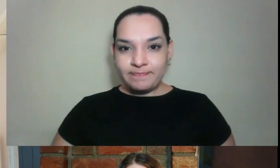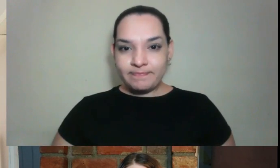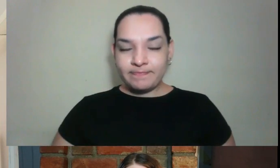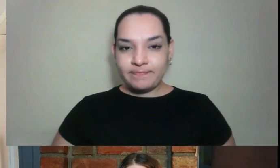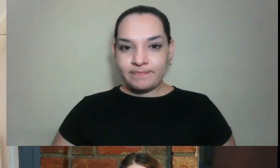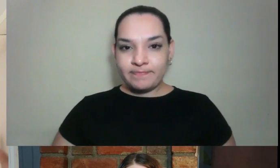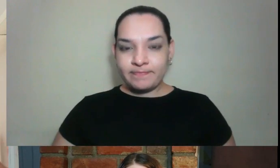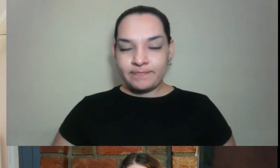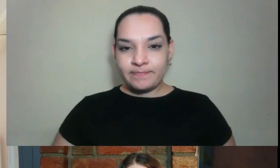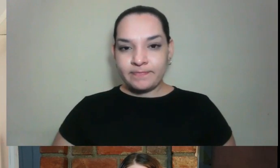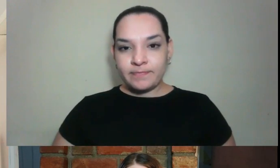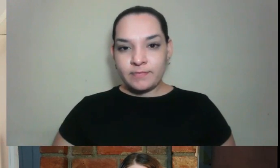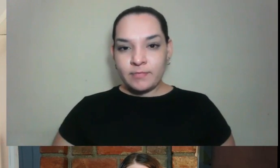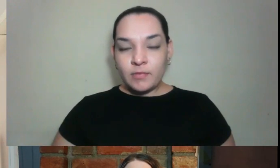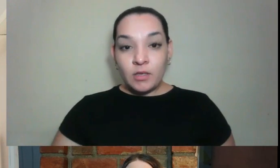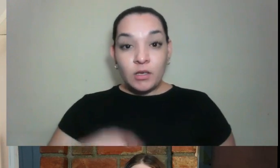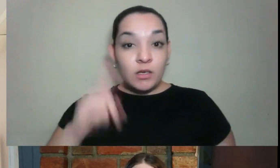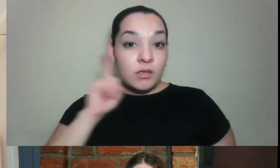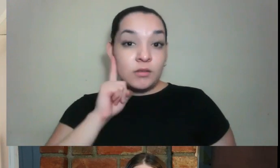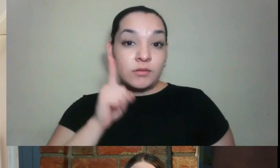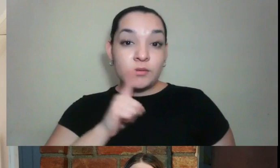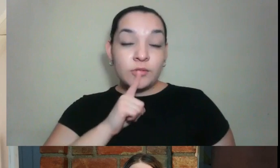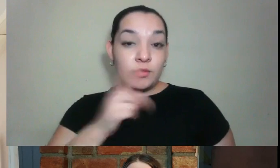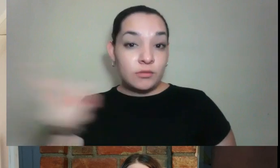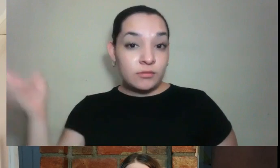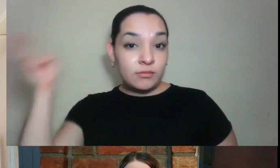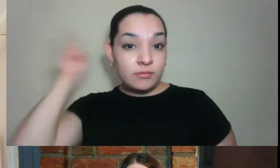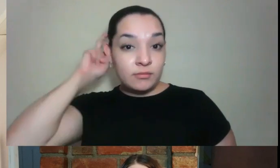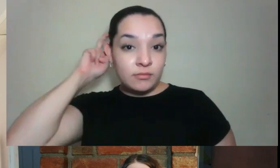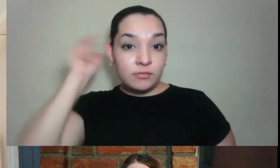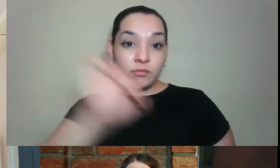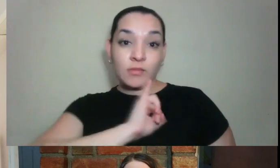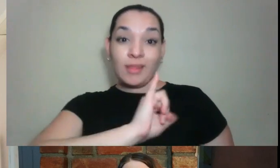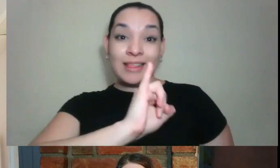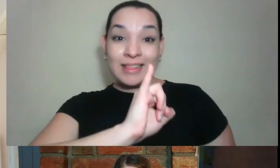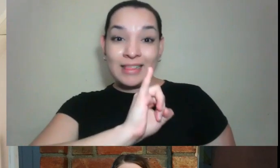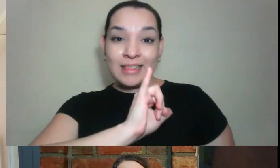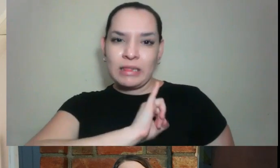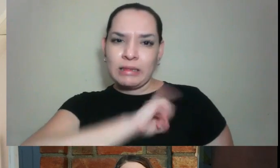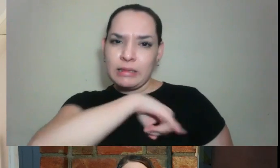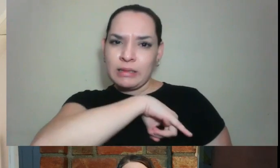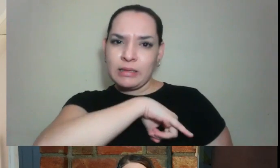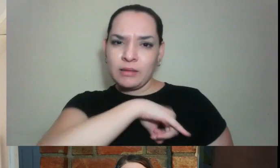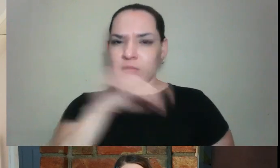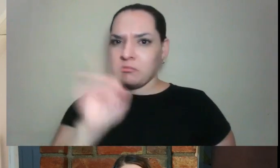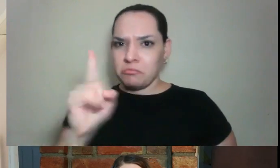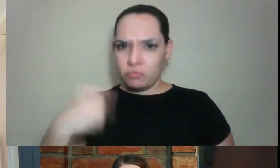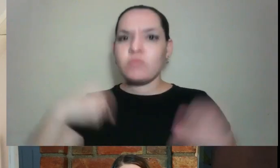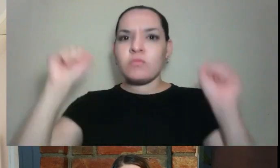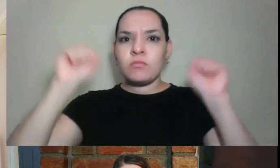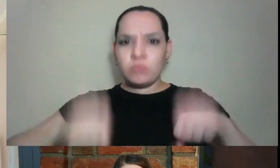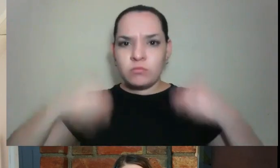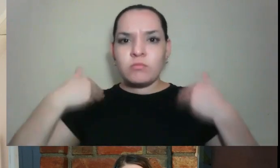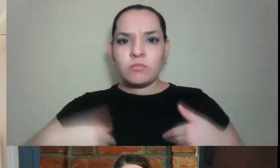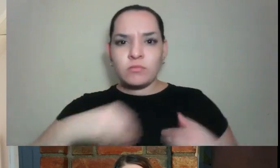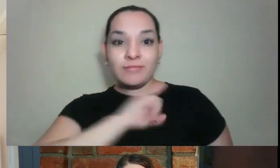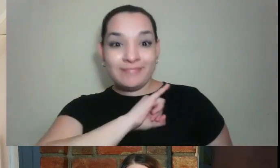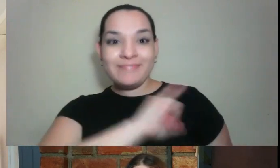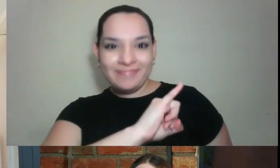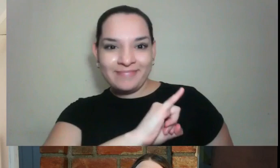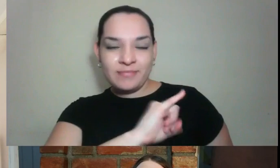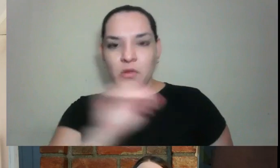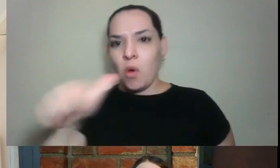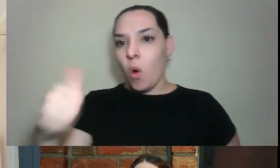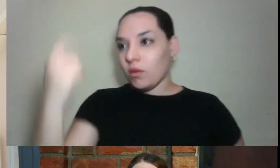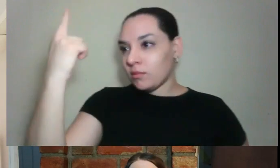Ahora bien, ser implantado, ¿me saca la identidad sorda? No, yo puedo tener una identidad sorda